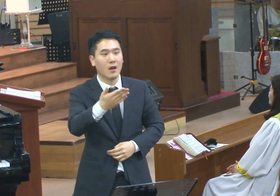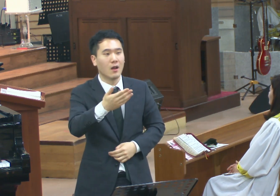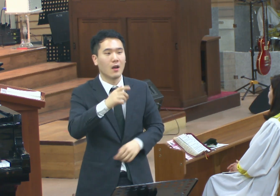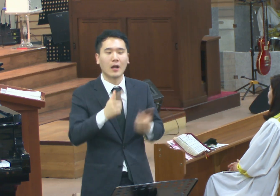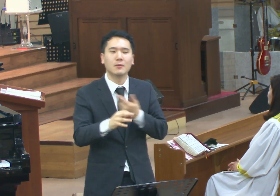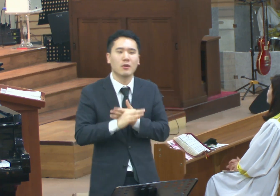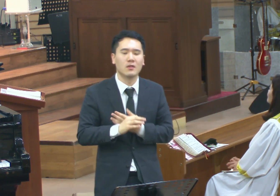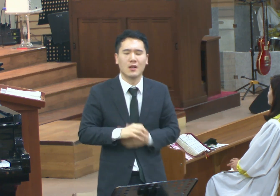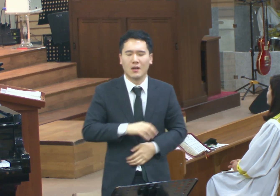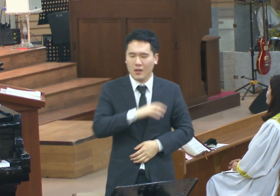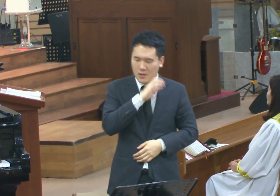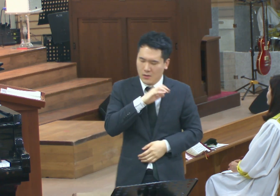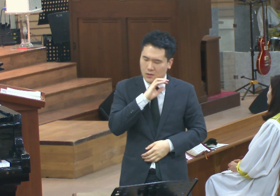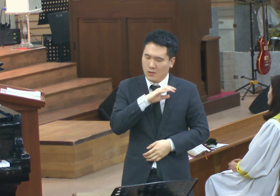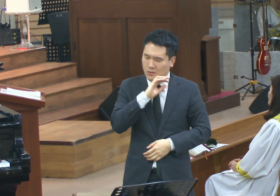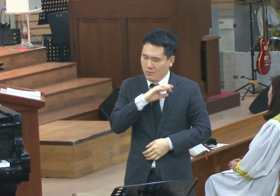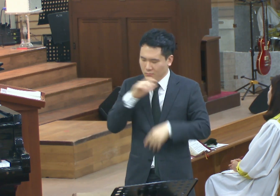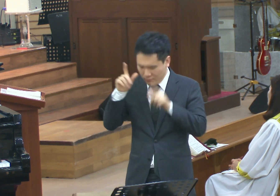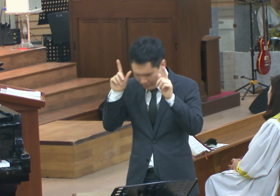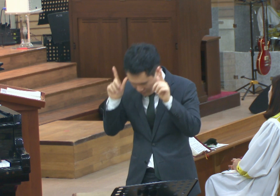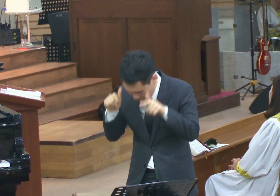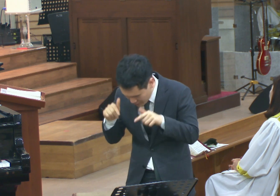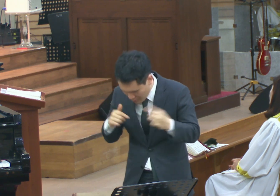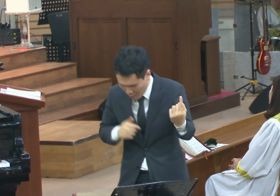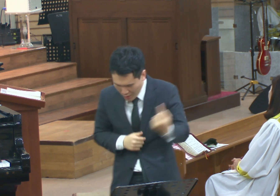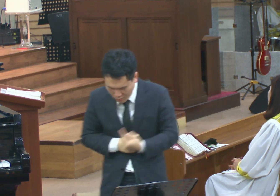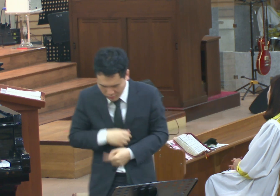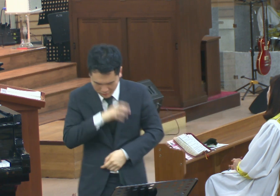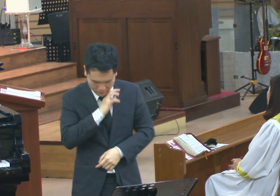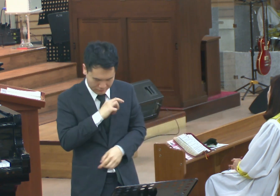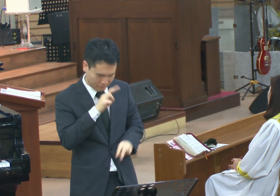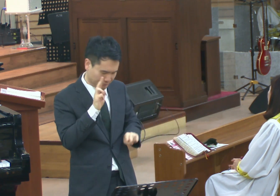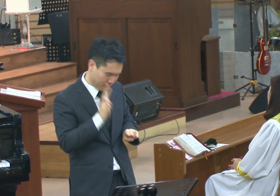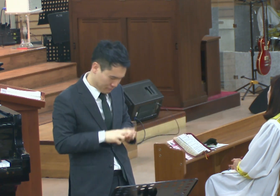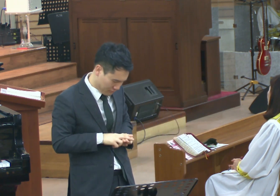하나님을 뜨겁게 사랑하시기를 바랍니다. 하나님을 사랑하세요. 그러면